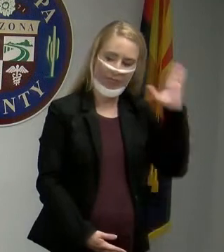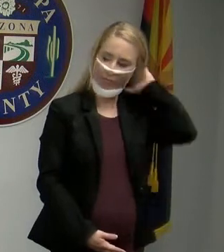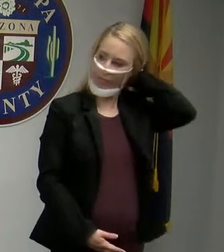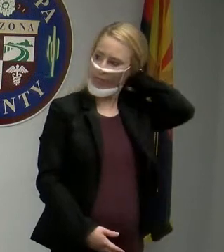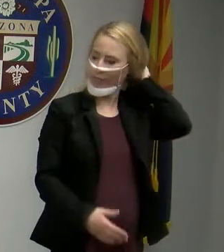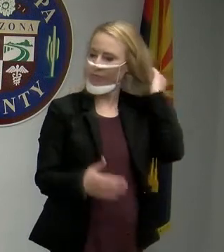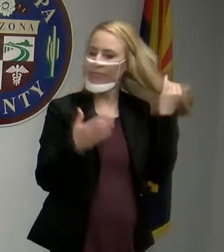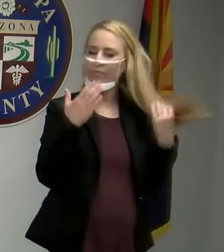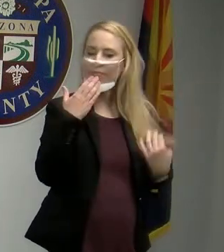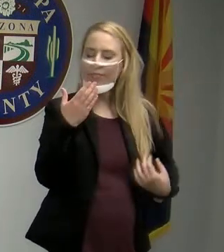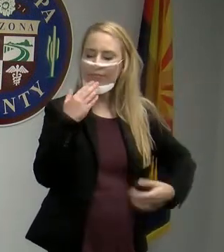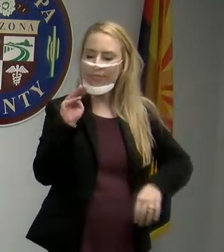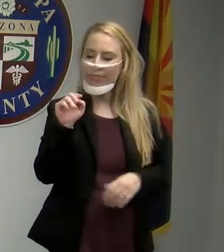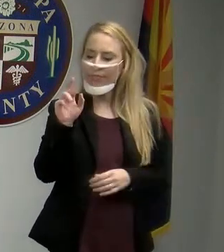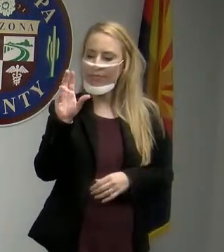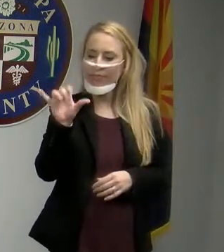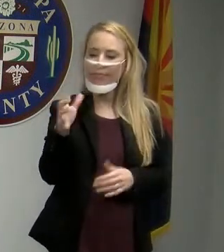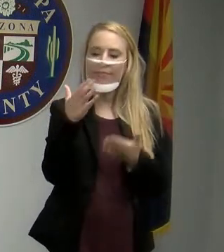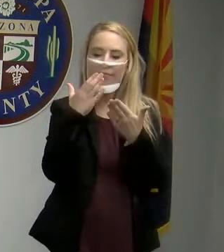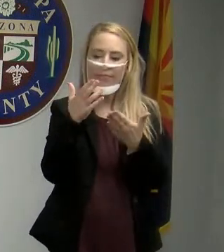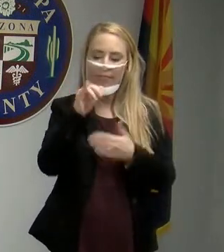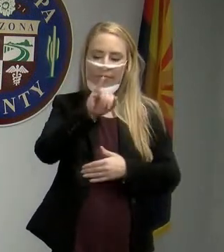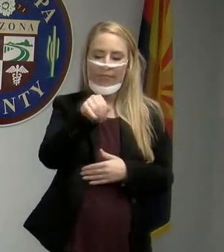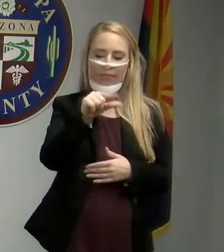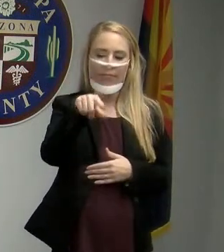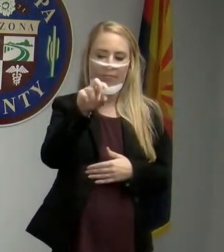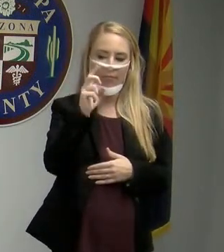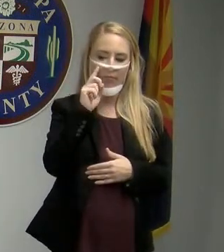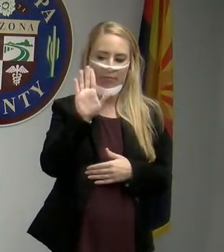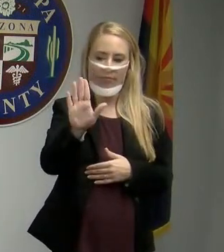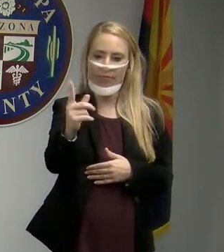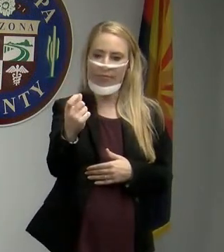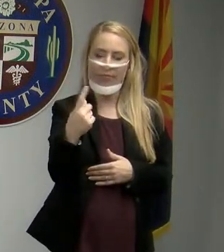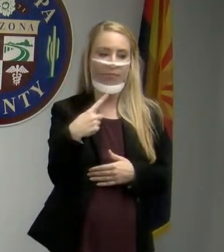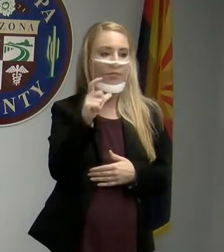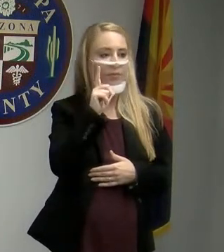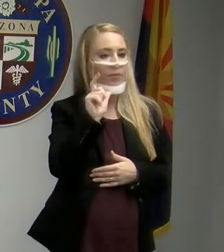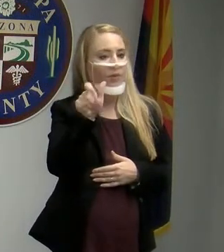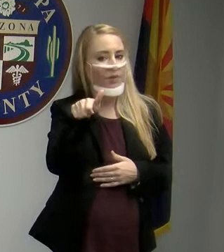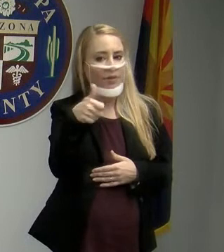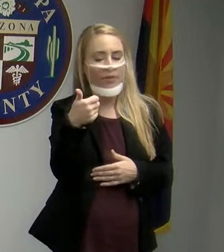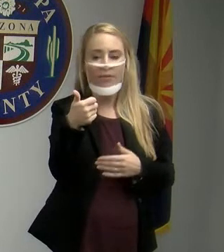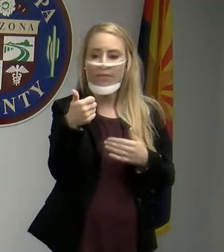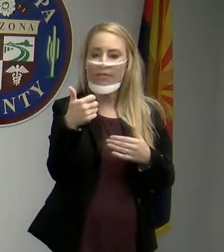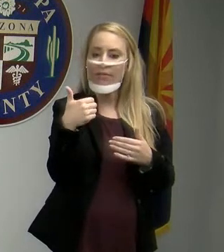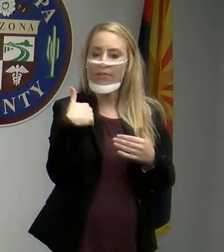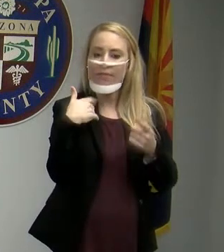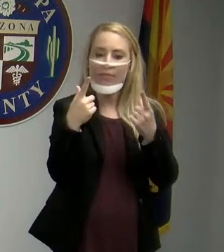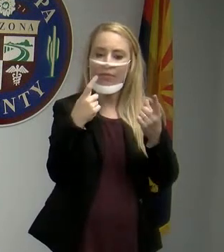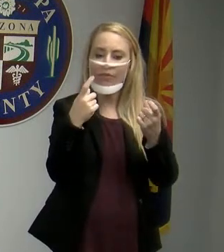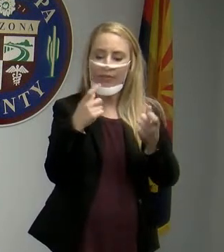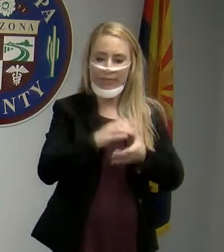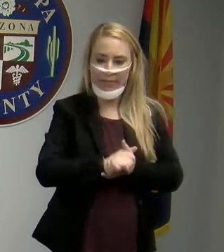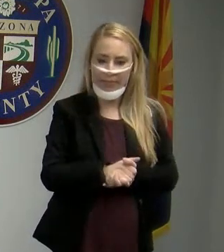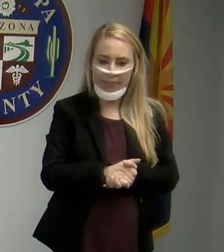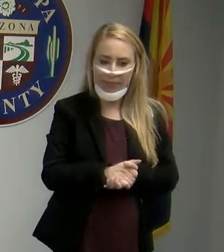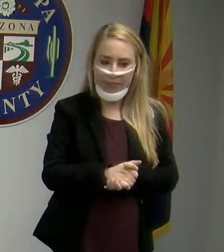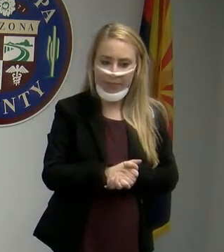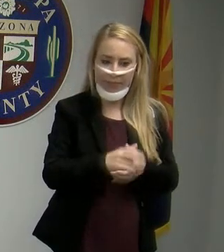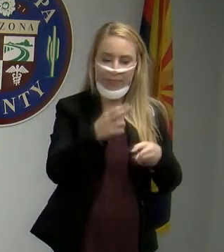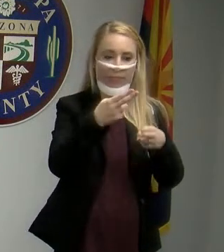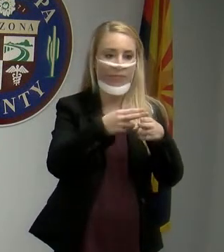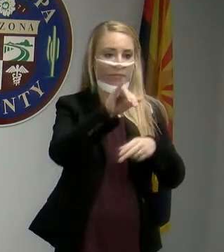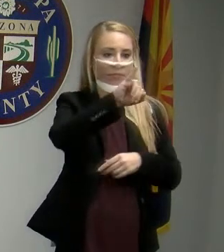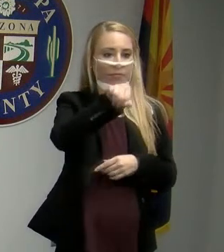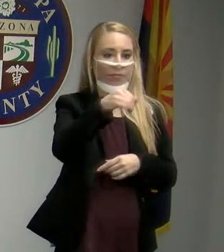All right, thank you, Marcy. Thank you, Jacques, for the good question. Appreciate it. Who else do we have on the line, Chad? Jessica Bowman is next. Jessica, your microphone